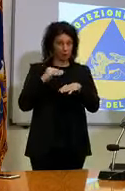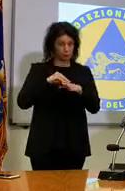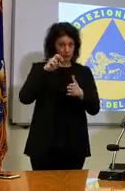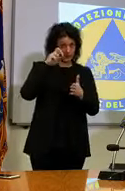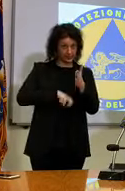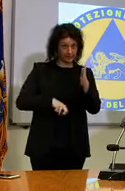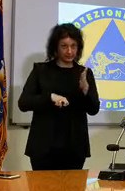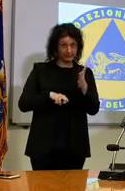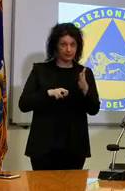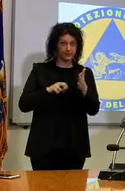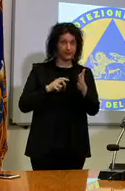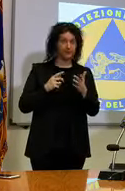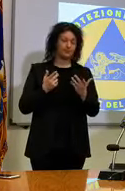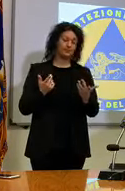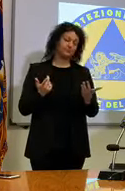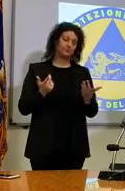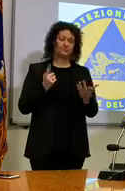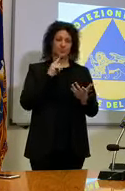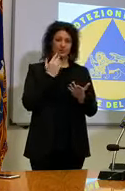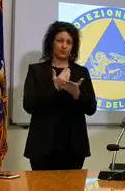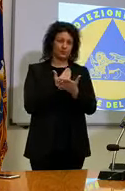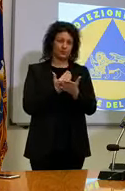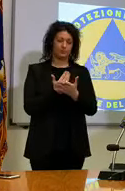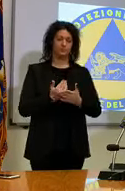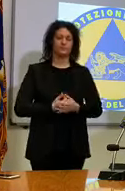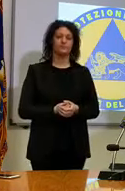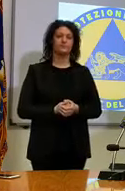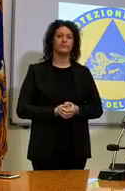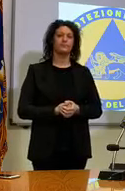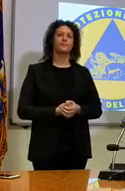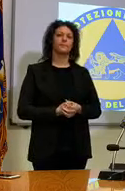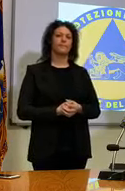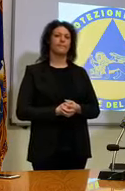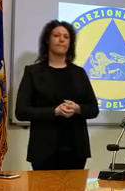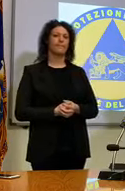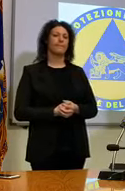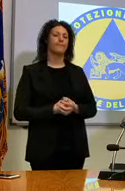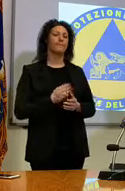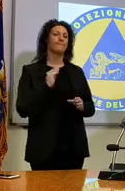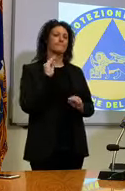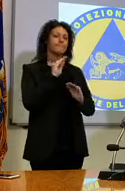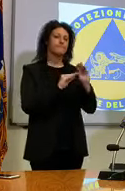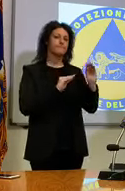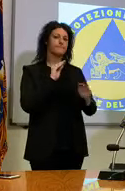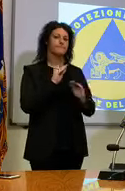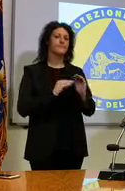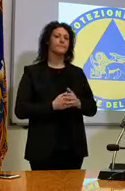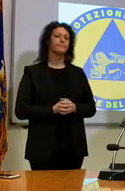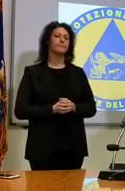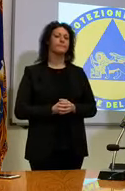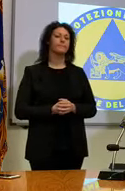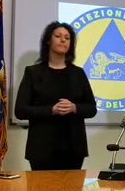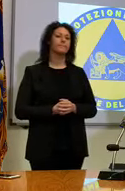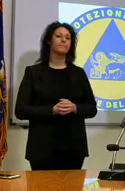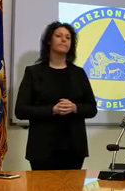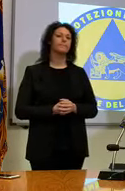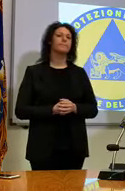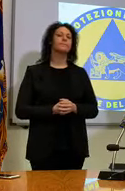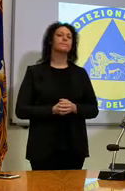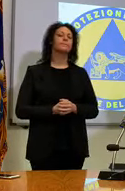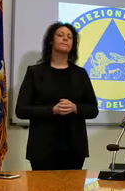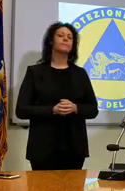pagavate. Il direttore dell'ANSA, Luigi Conto, che salutiamo, fa alcune domande direttamente attraverso la redazione